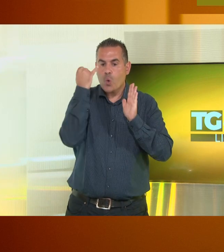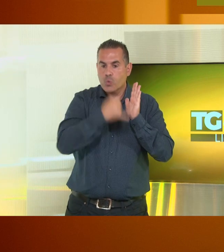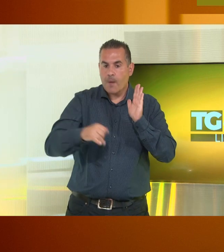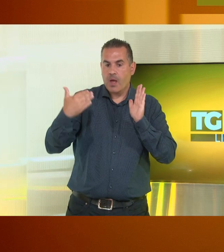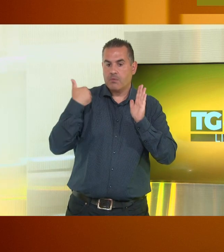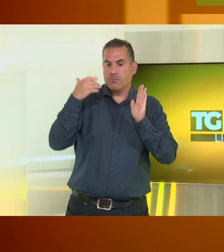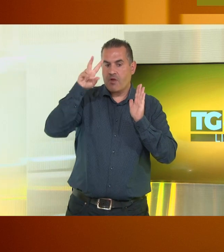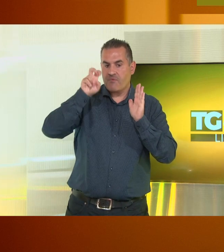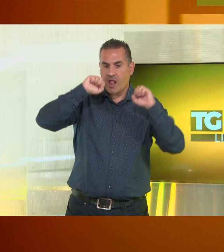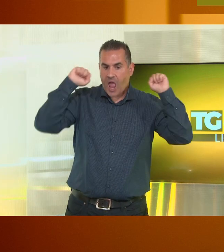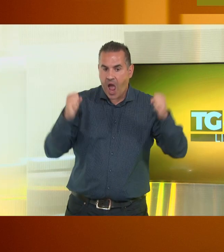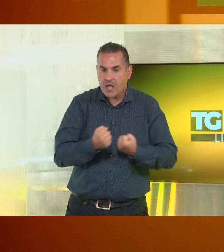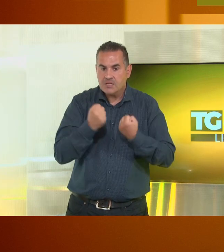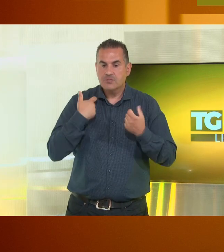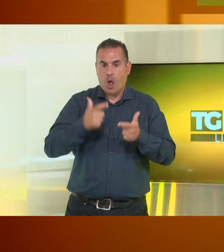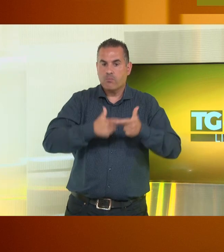differenziata.